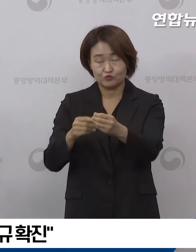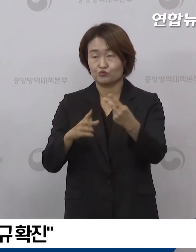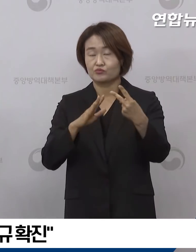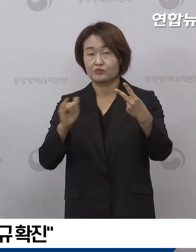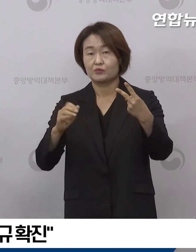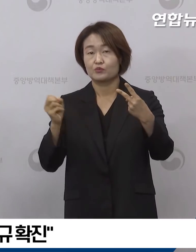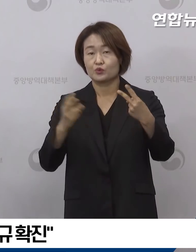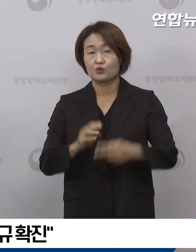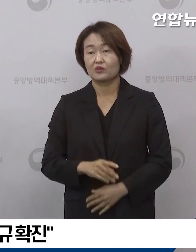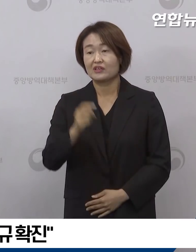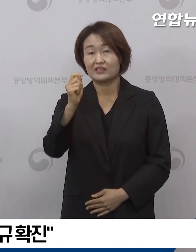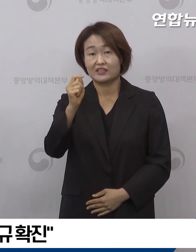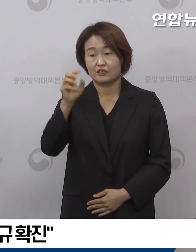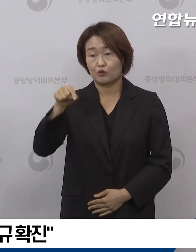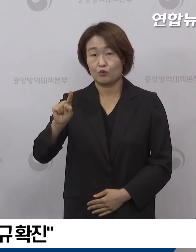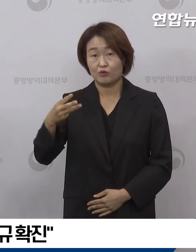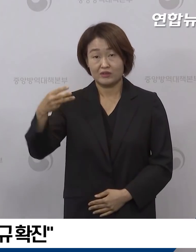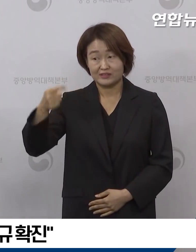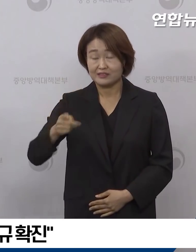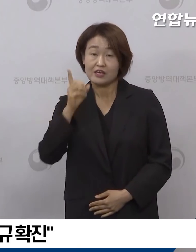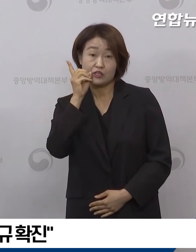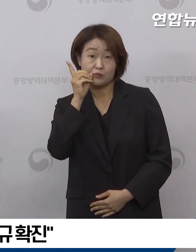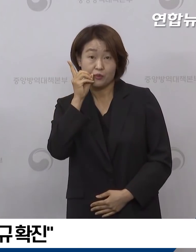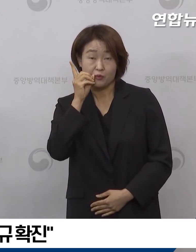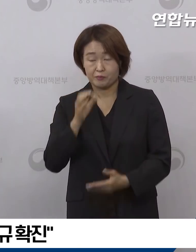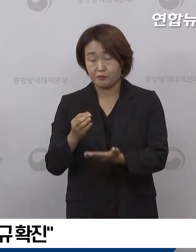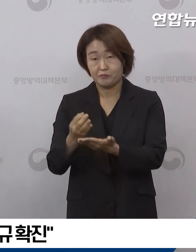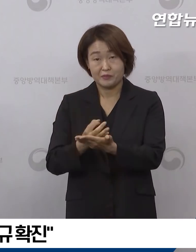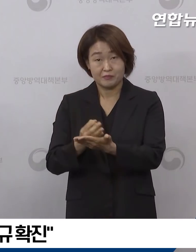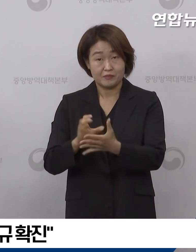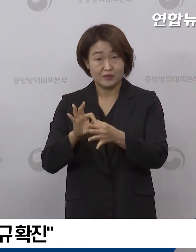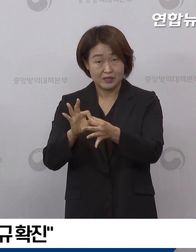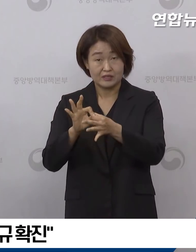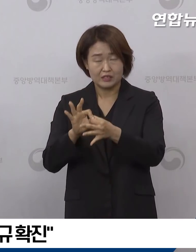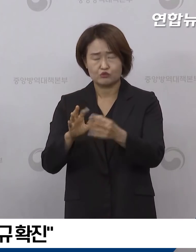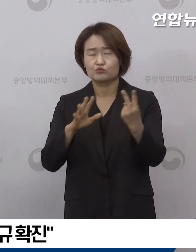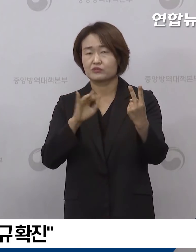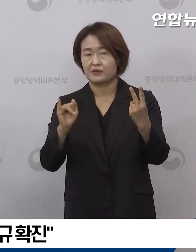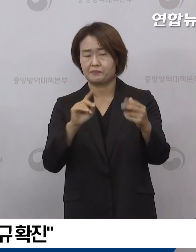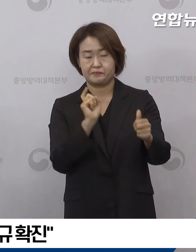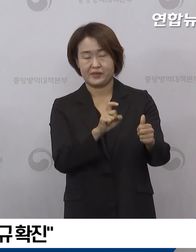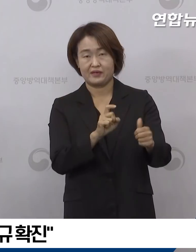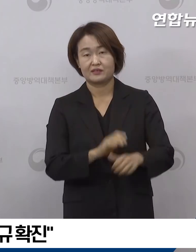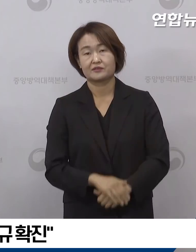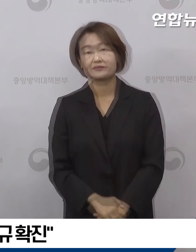2명, 그리고 T월드 휴대폰 매장 관련돼서 2명이 신규로 확진되었습니다.